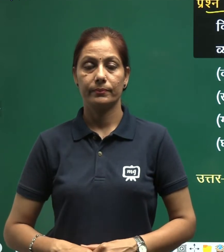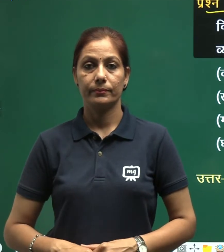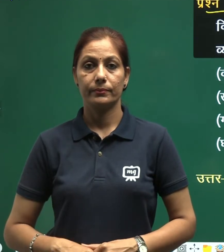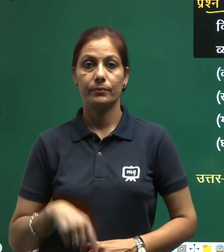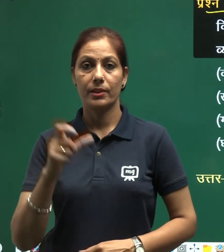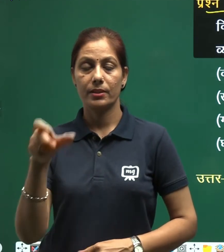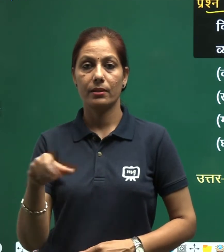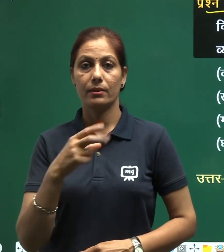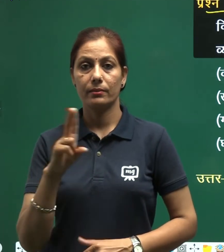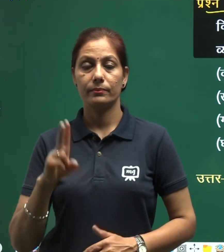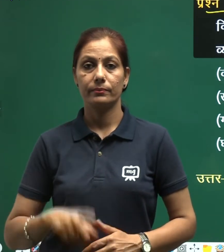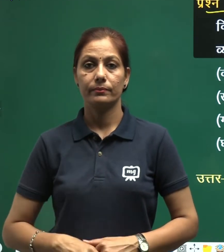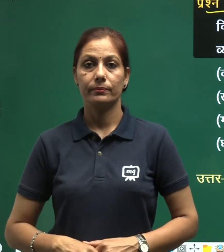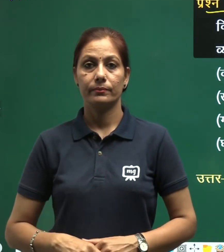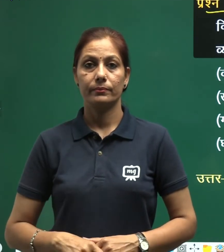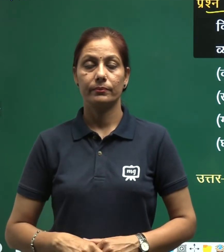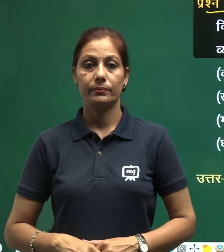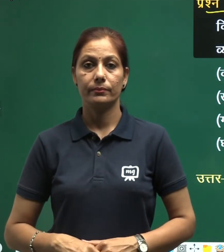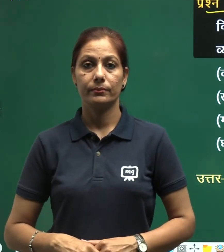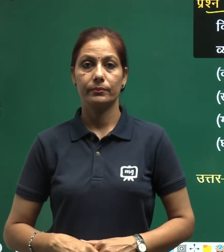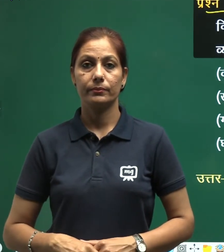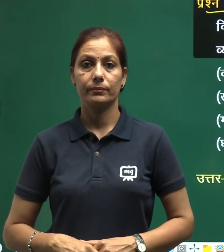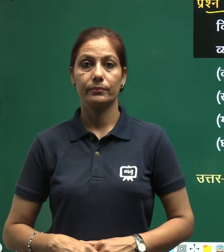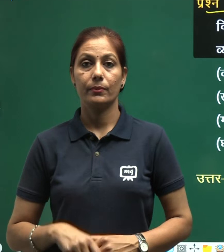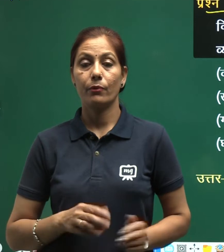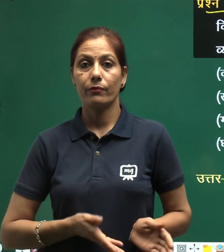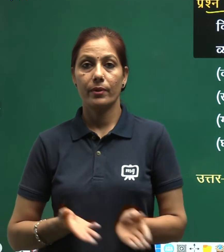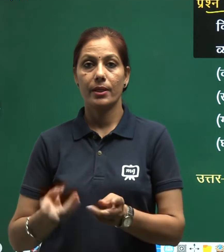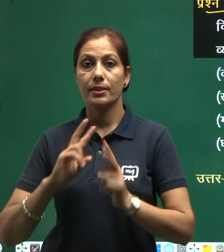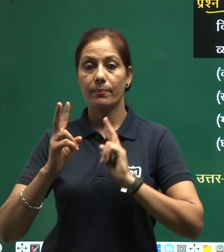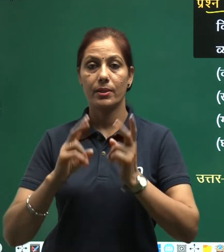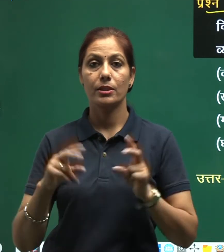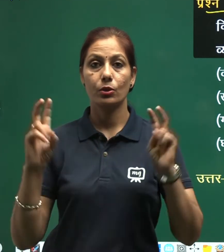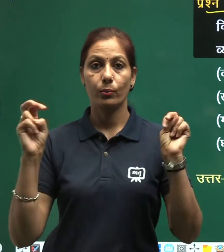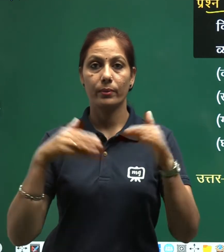गुप्त जी ने विदाई संभाषण अध्याय में